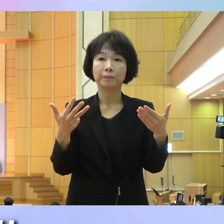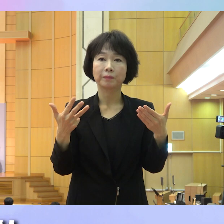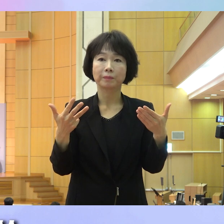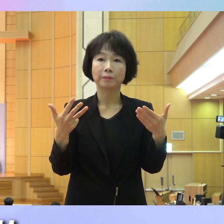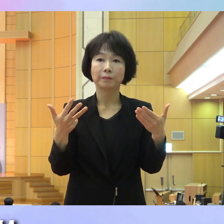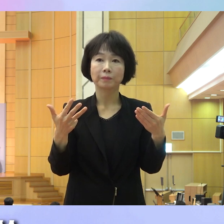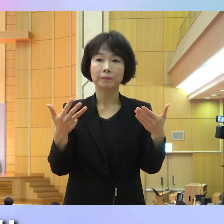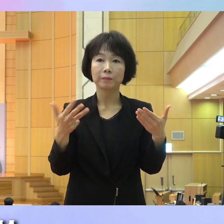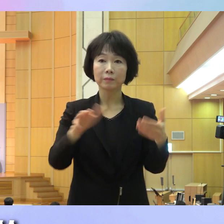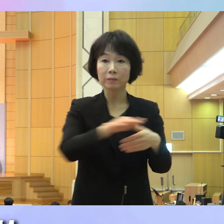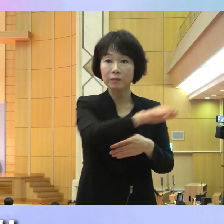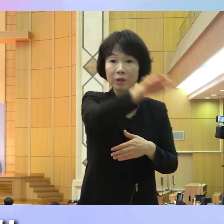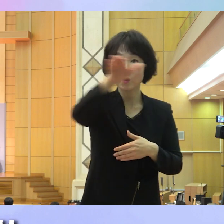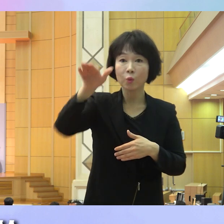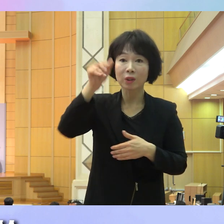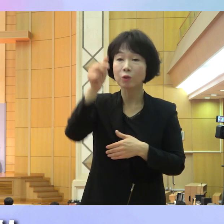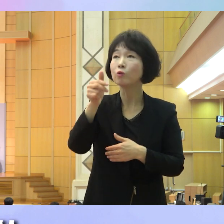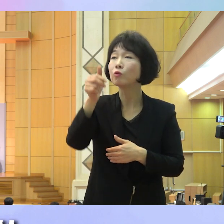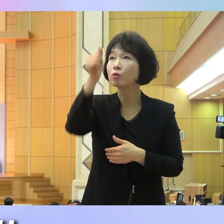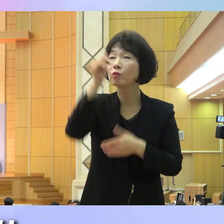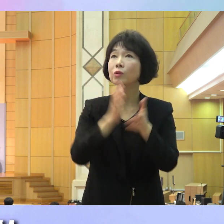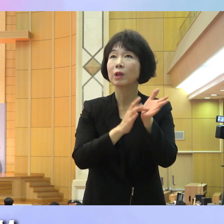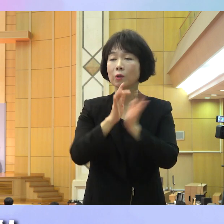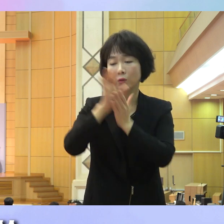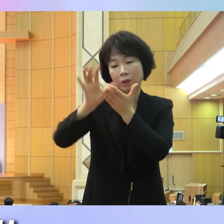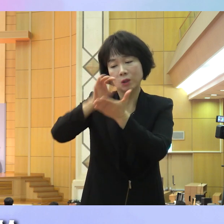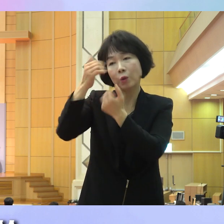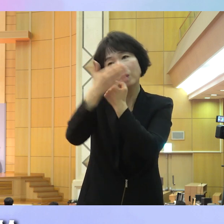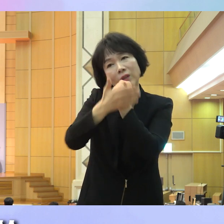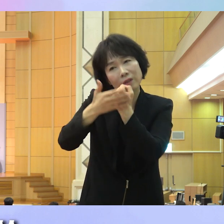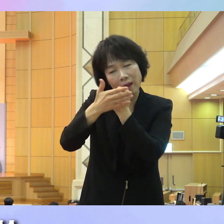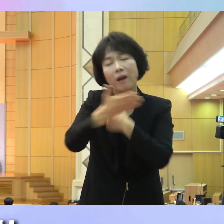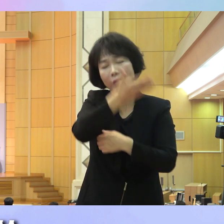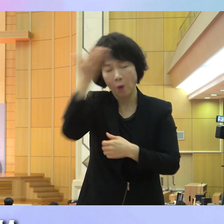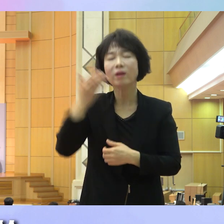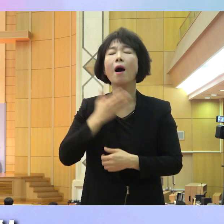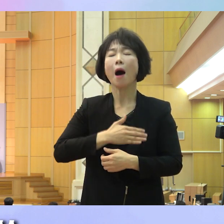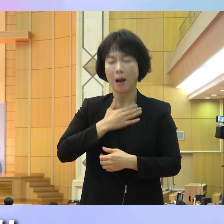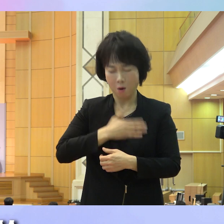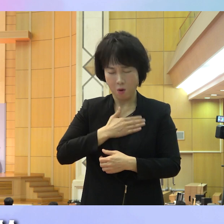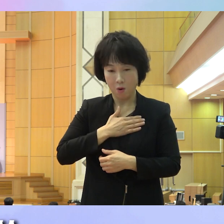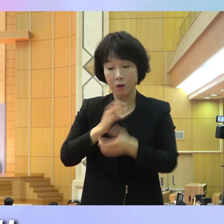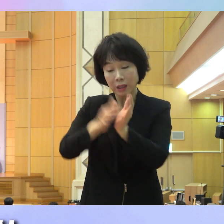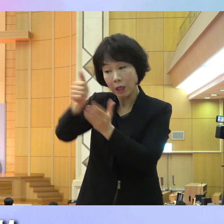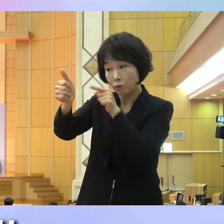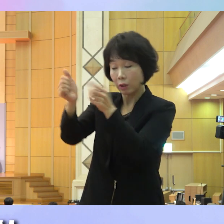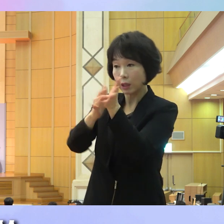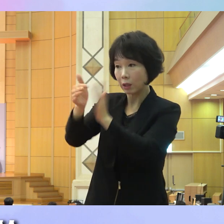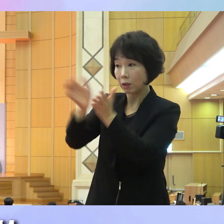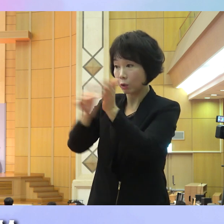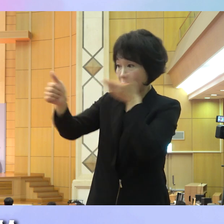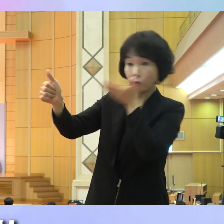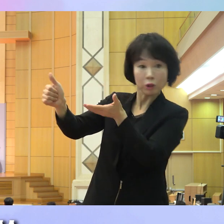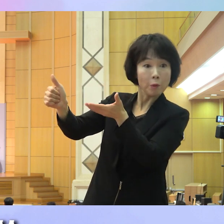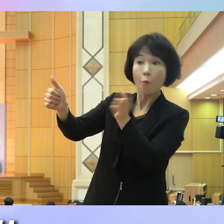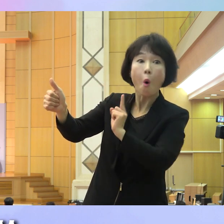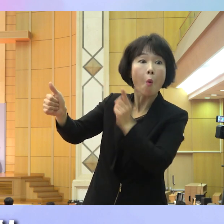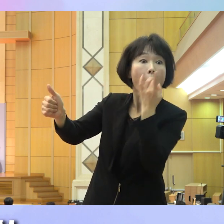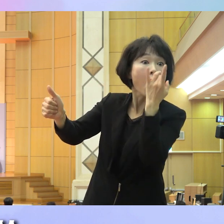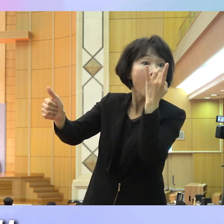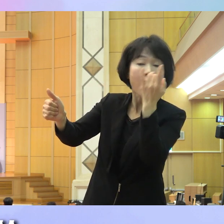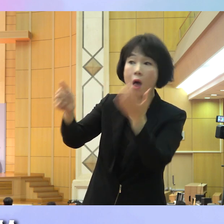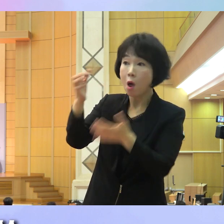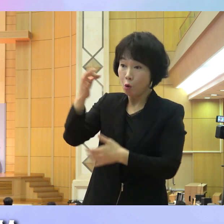읽어보면, 우리 주 예수 그리스도의 은혜를 너희가 알거니와 부요하신 자로서, 예수님이